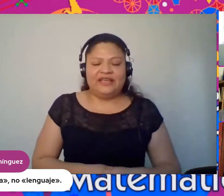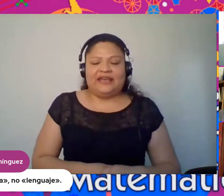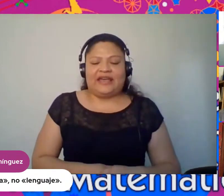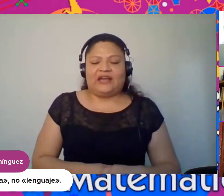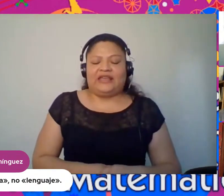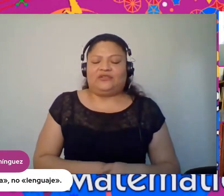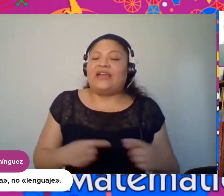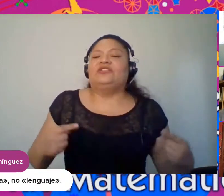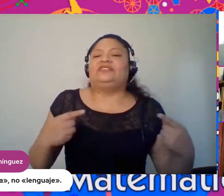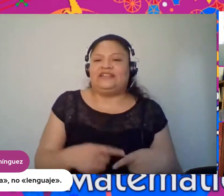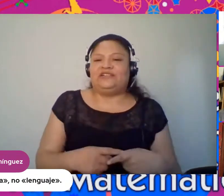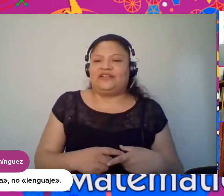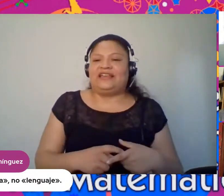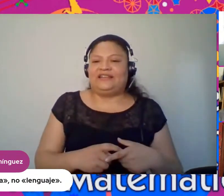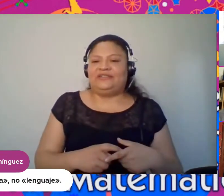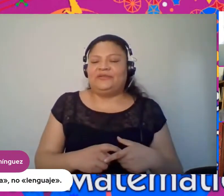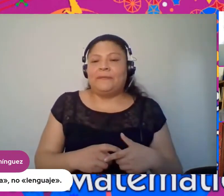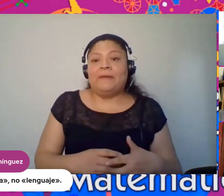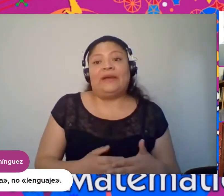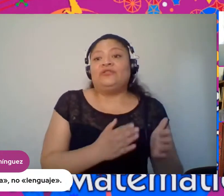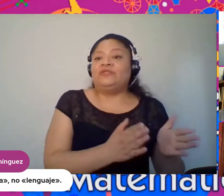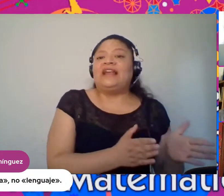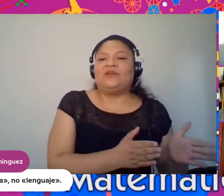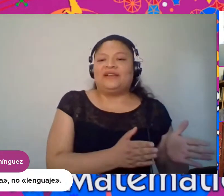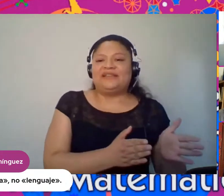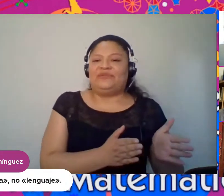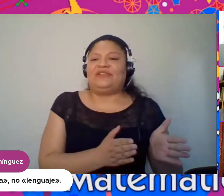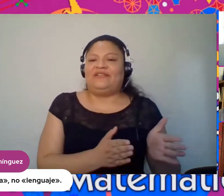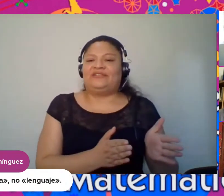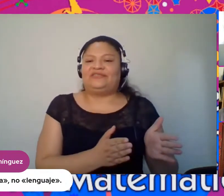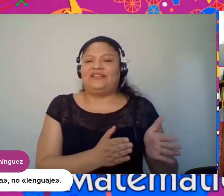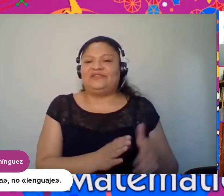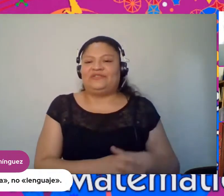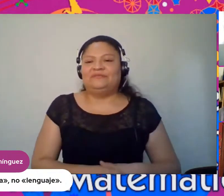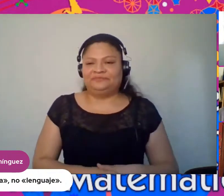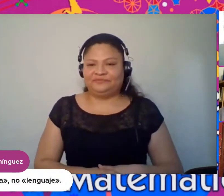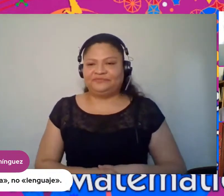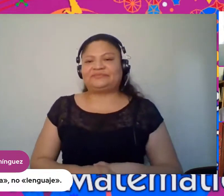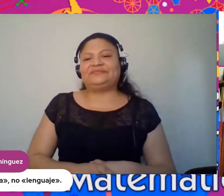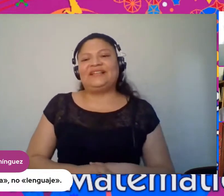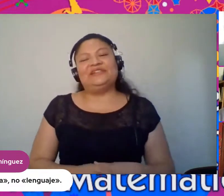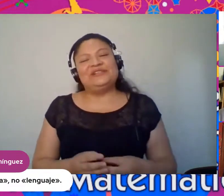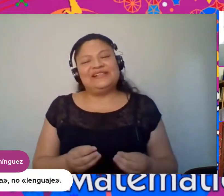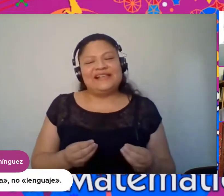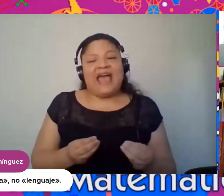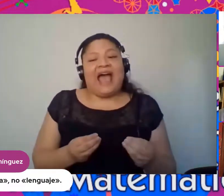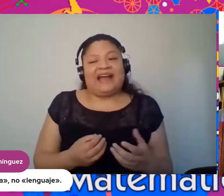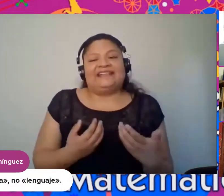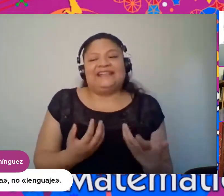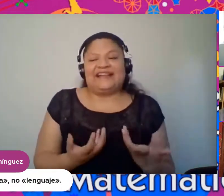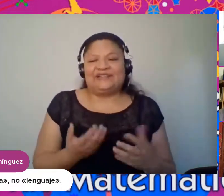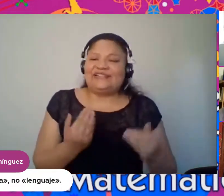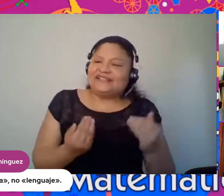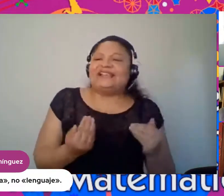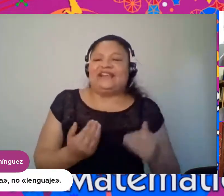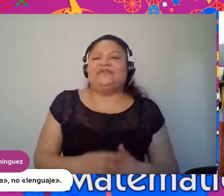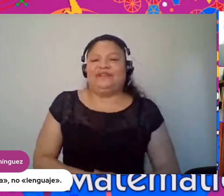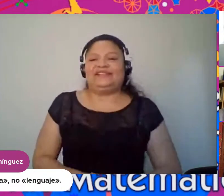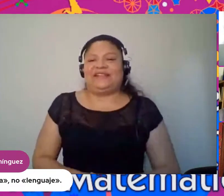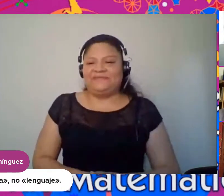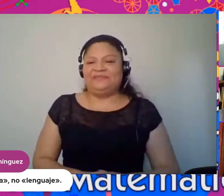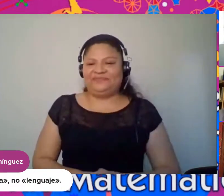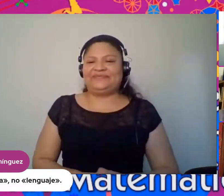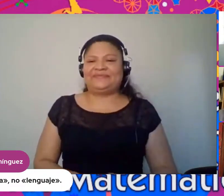formado, que no hay contradicción ahí dentro. Pero en una lengua sí puede haber contradicción. Entonces, okay, a grandes rasgos esta es